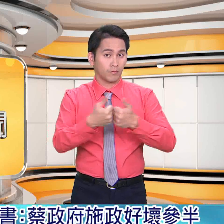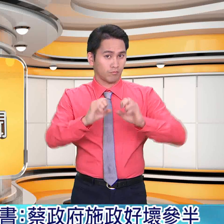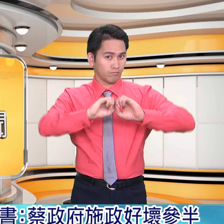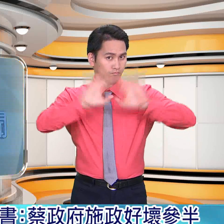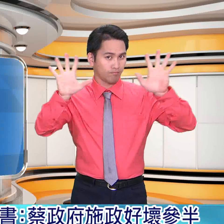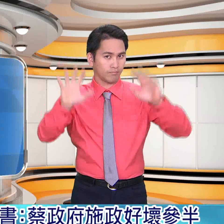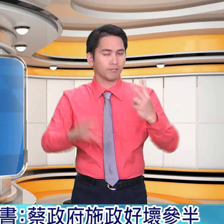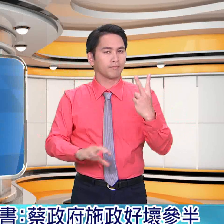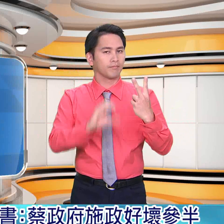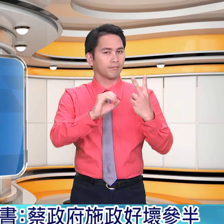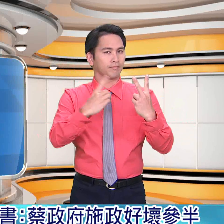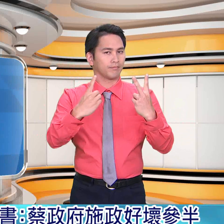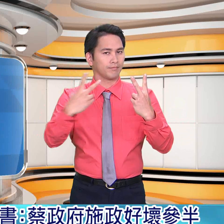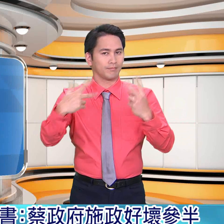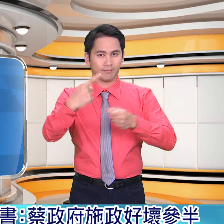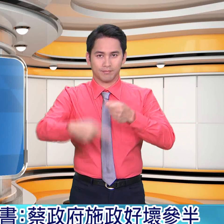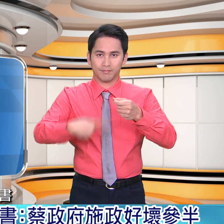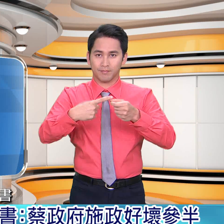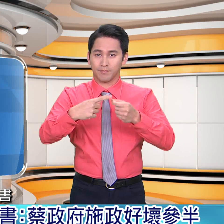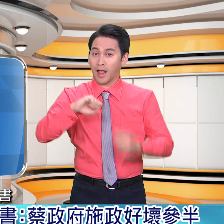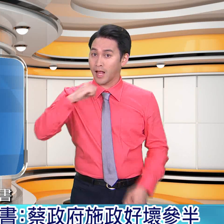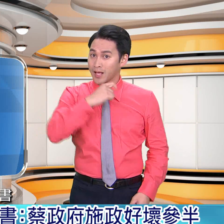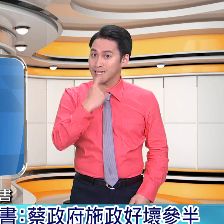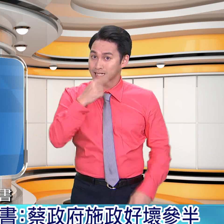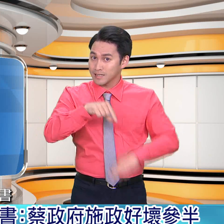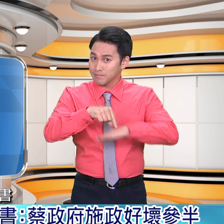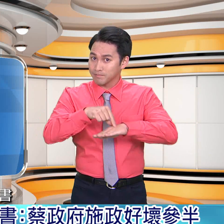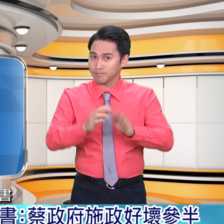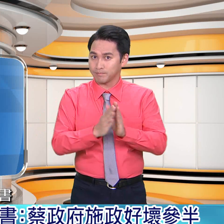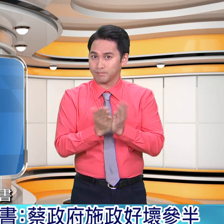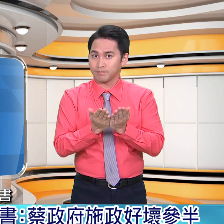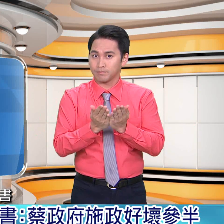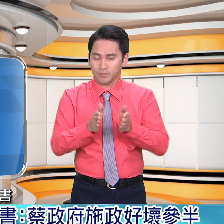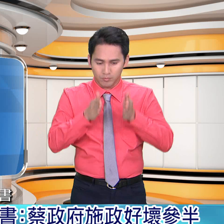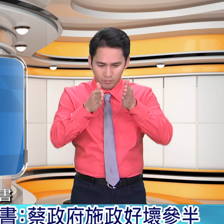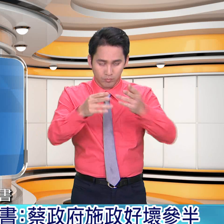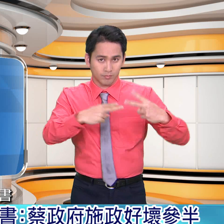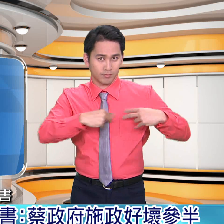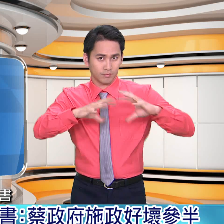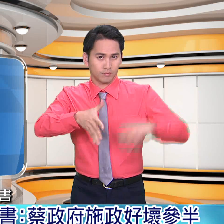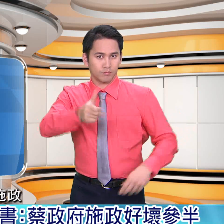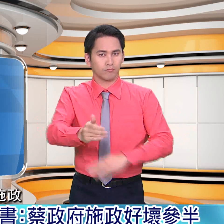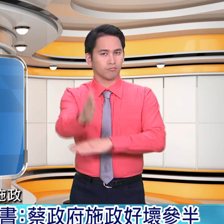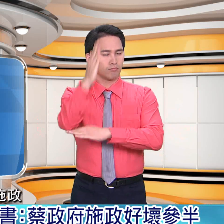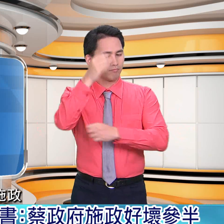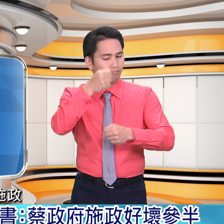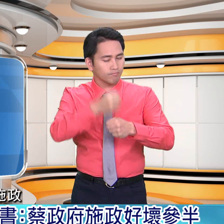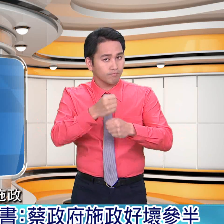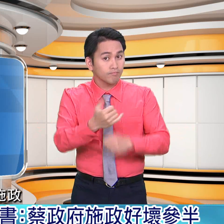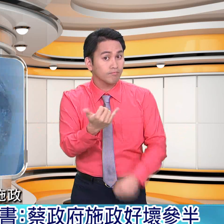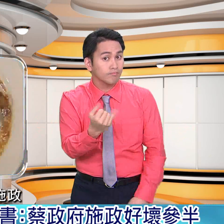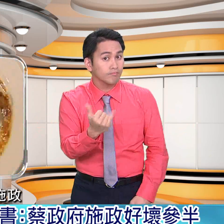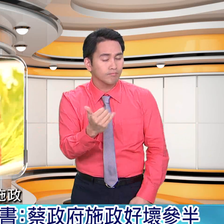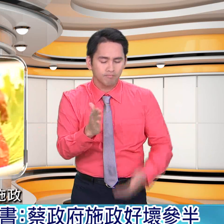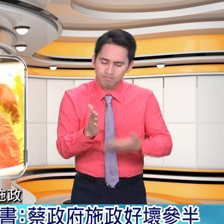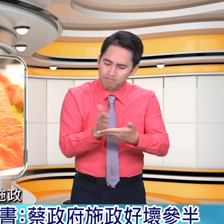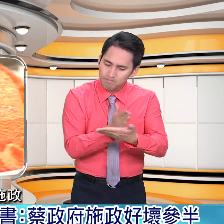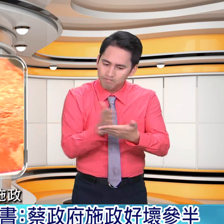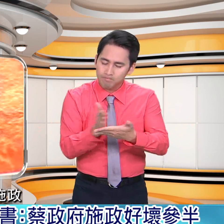美国商会发表了2017年台湾白皮书，内容检视蔡政府施政，